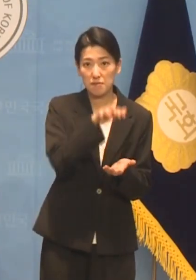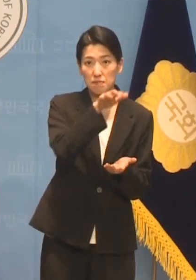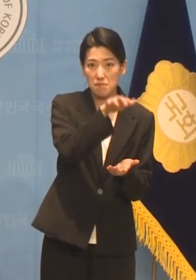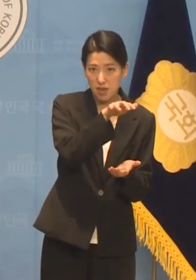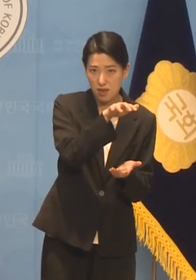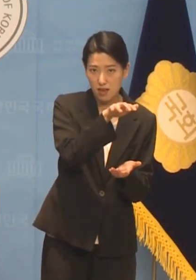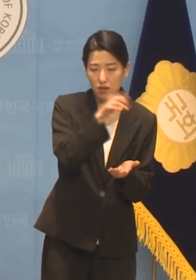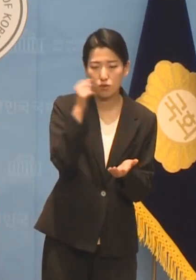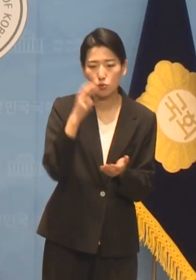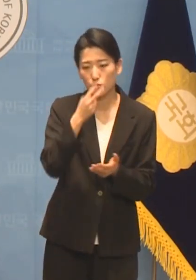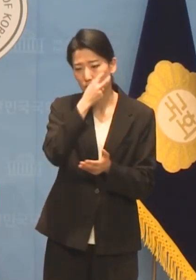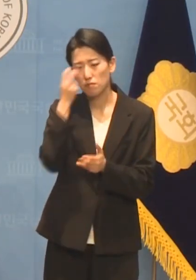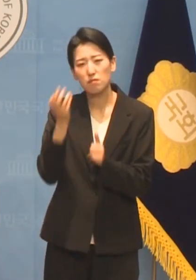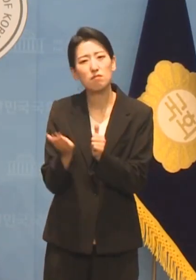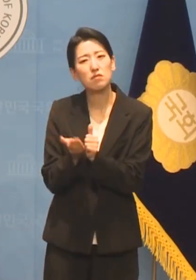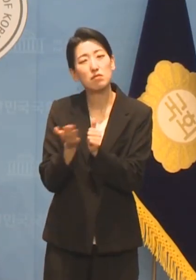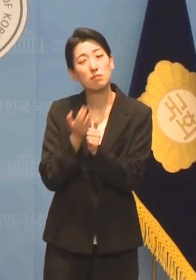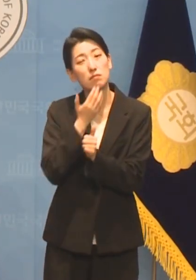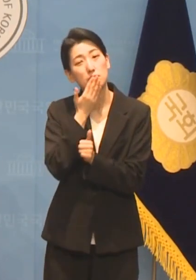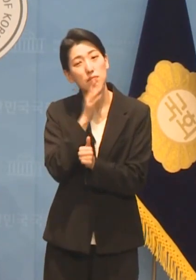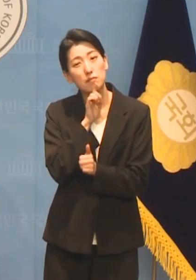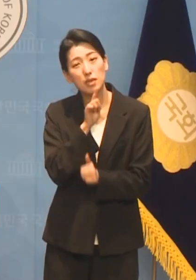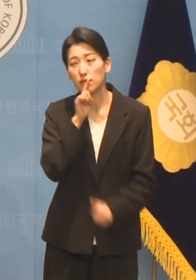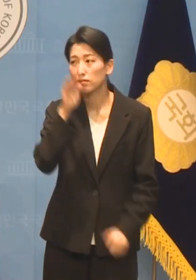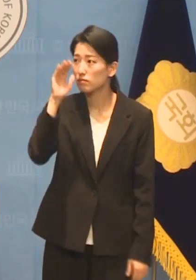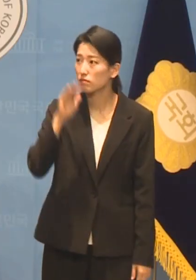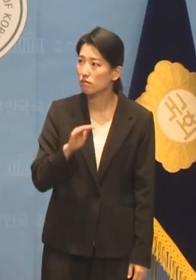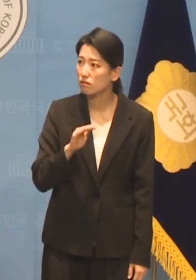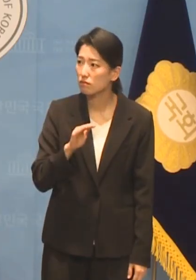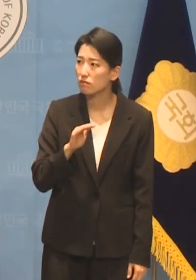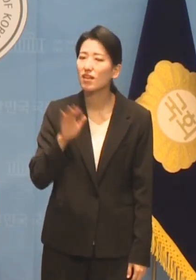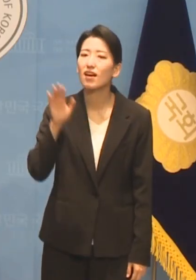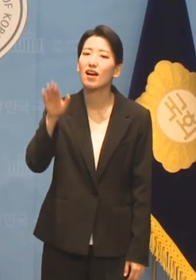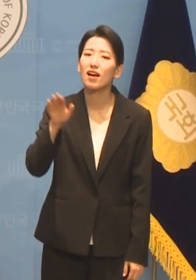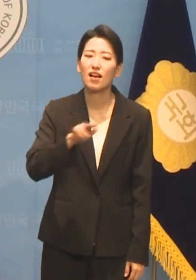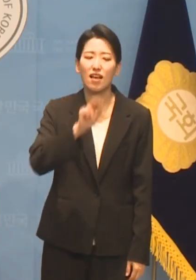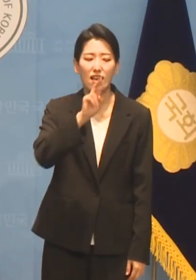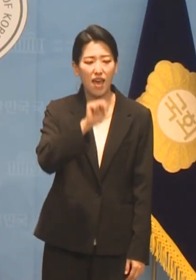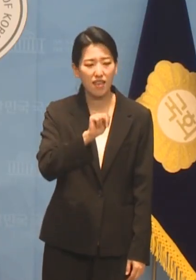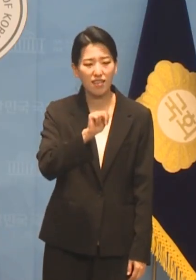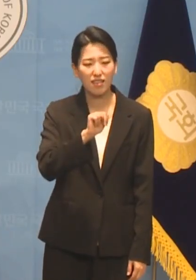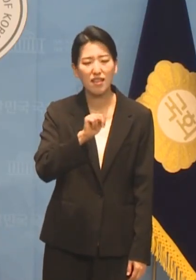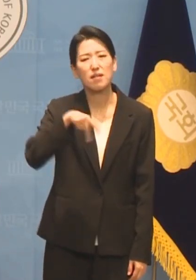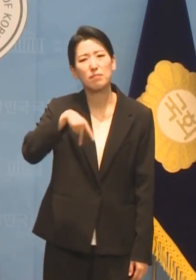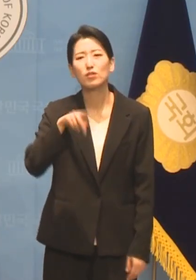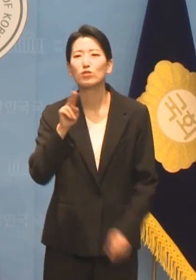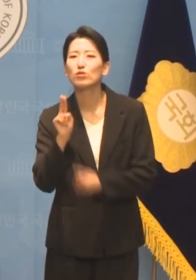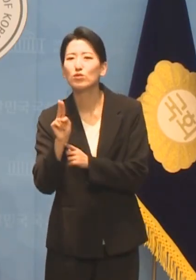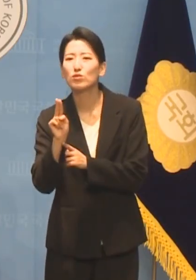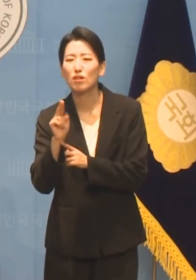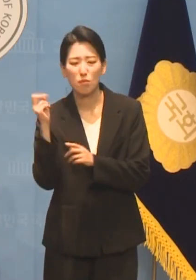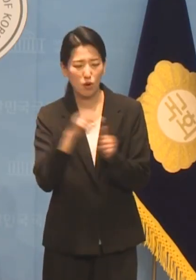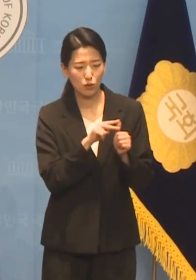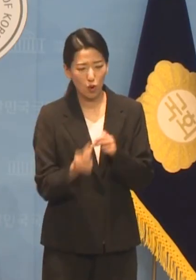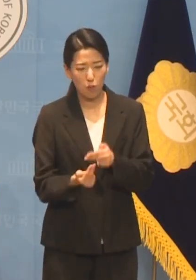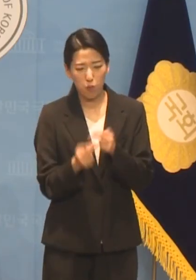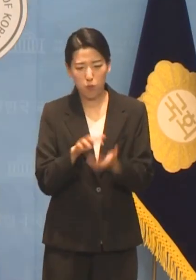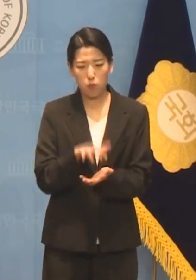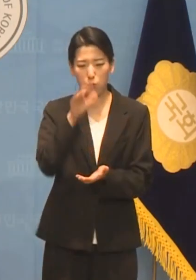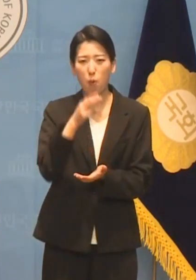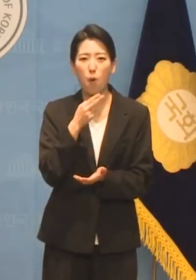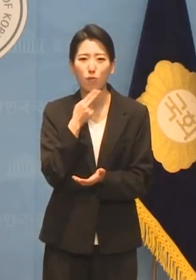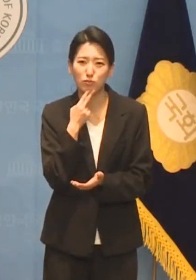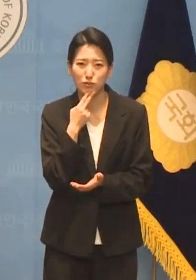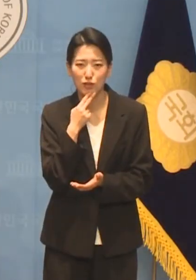현실과 동떨어진 탁상 공론입니다. 활용 생태계 없는 MPU, 고품질 데이터 전력 없는 데이터 개방,